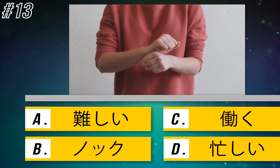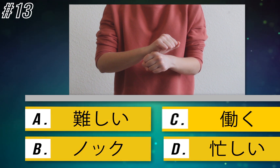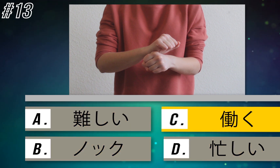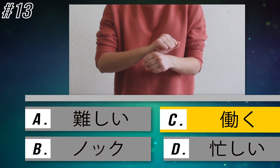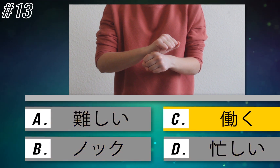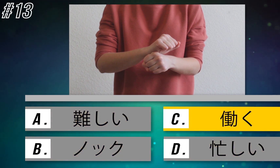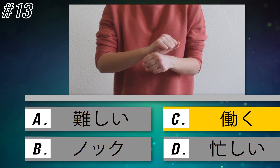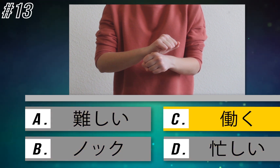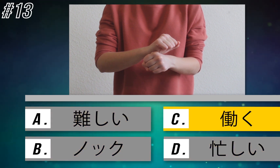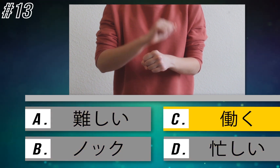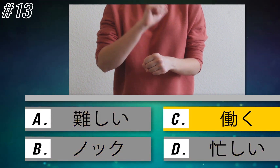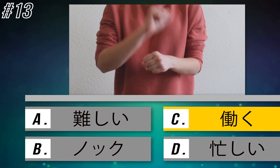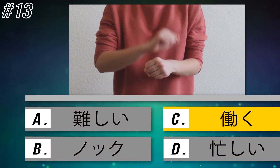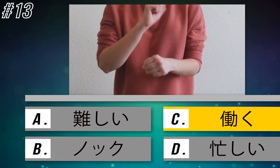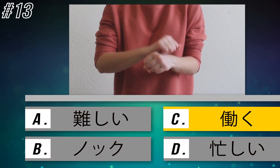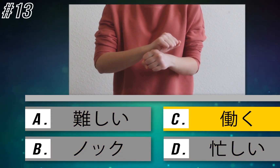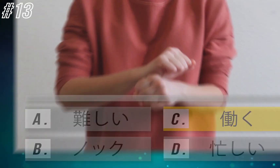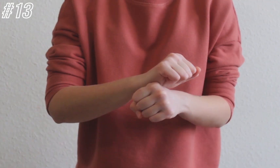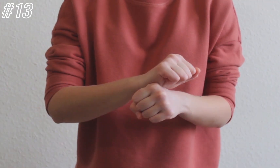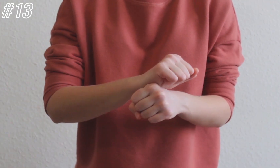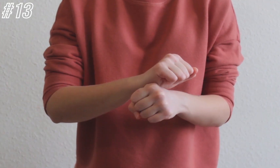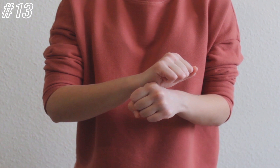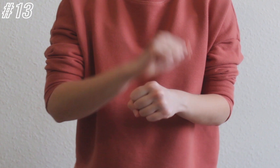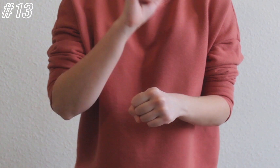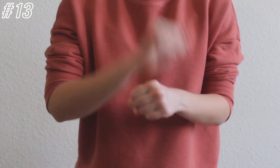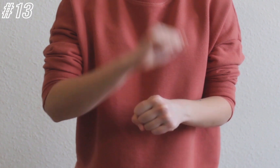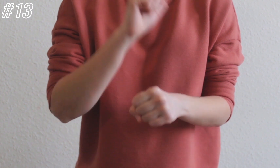になります。これが C の答えが正しい理由。